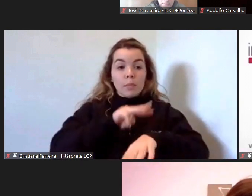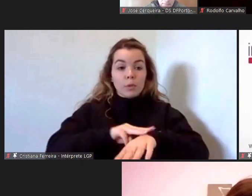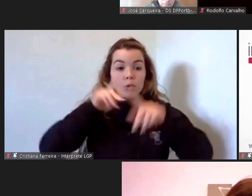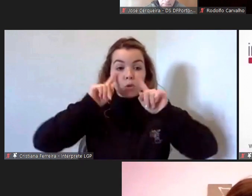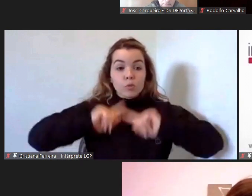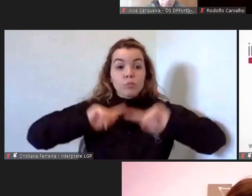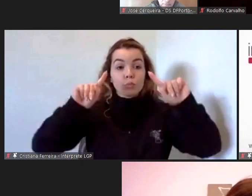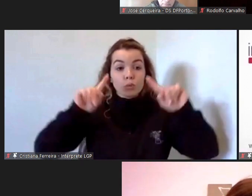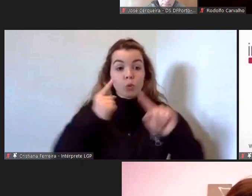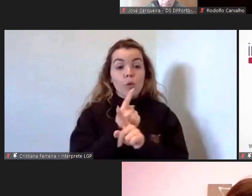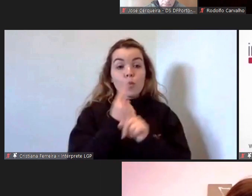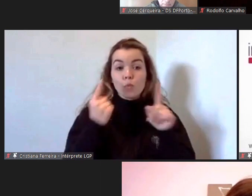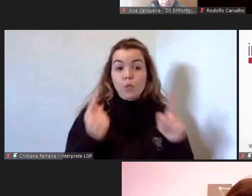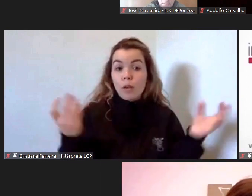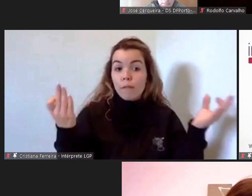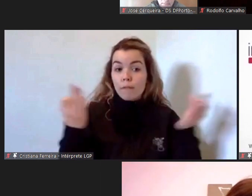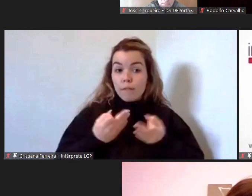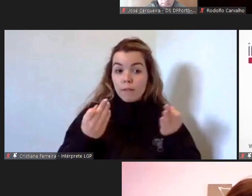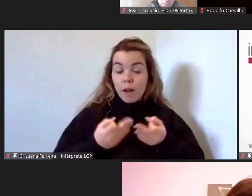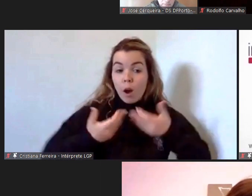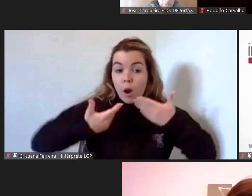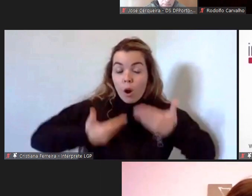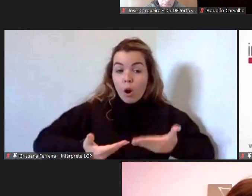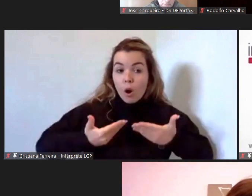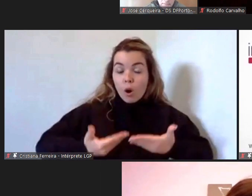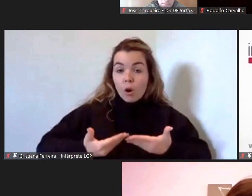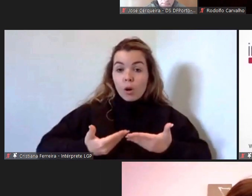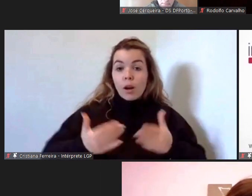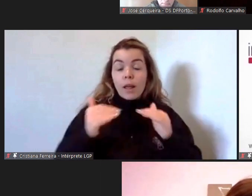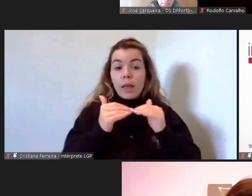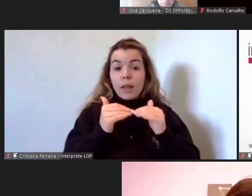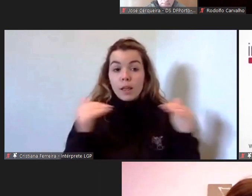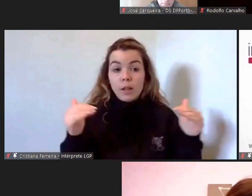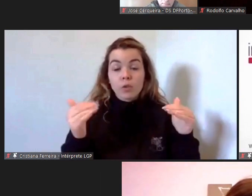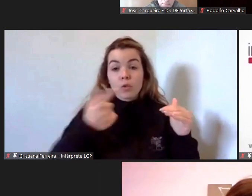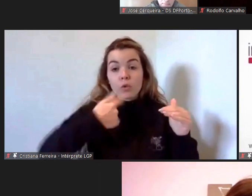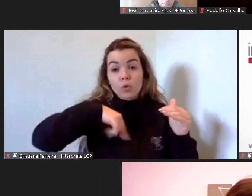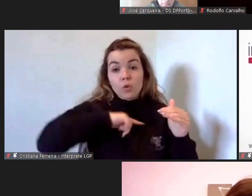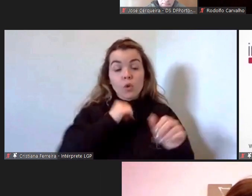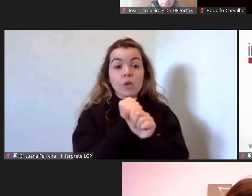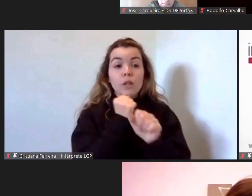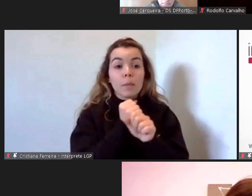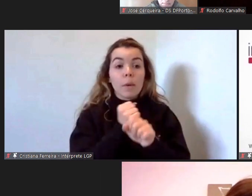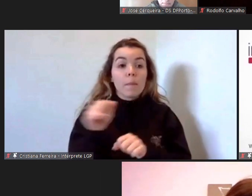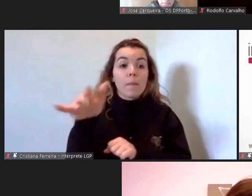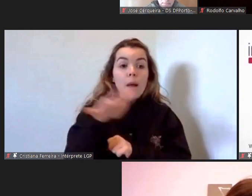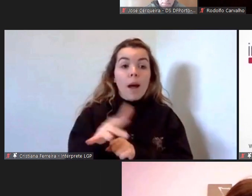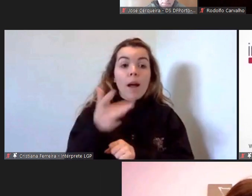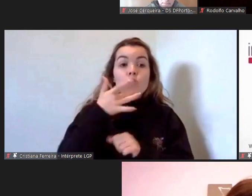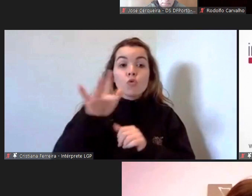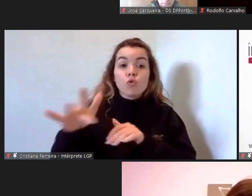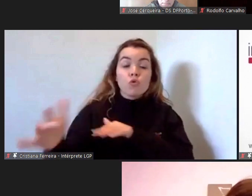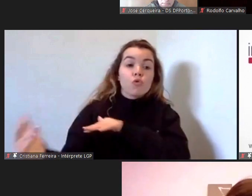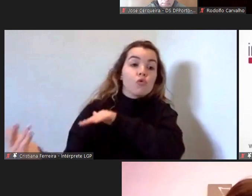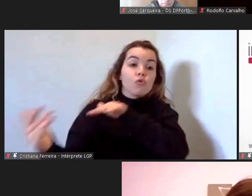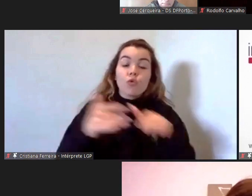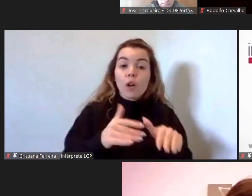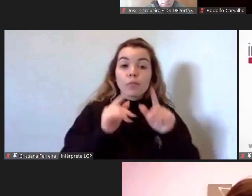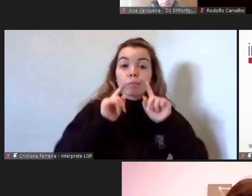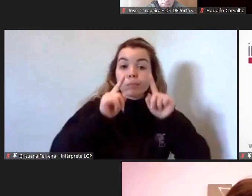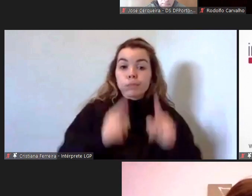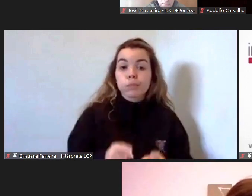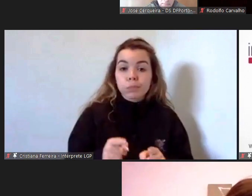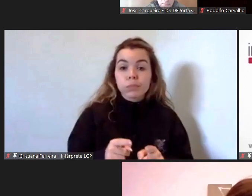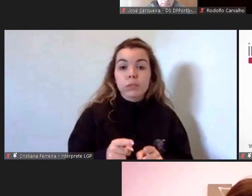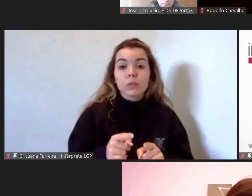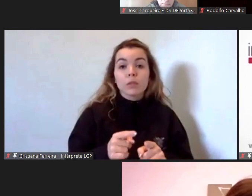porque de facto hoje em dia e a nível por exemplo nós trabalhamos na área das migrações onde o ato comissariado para as migrações